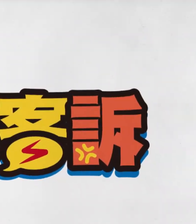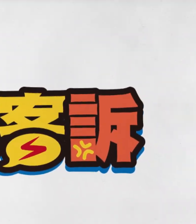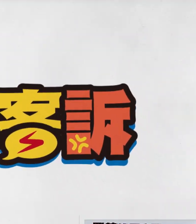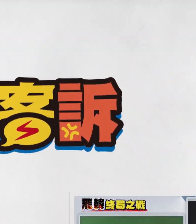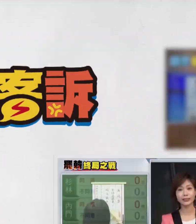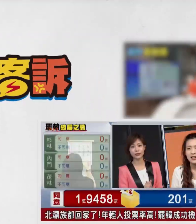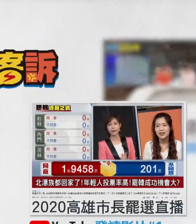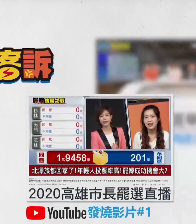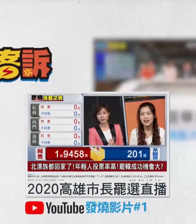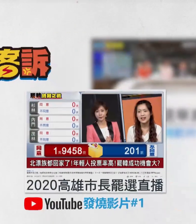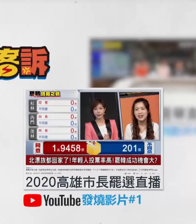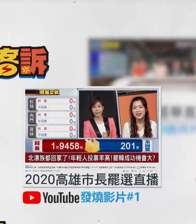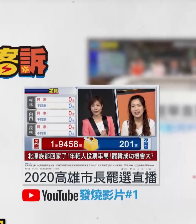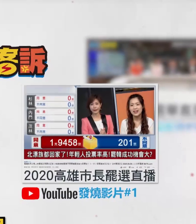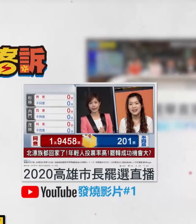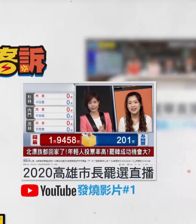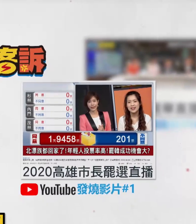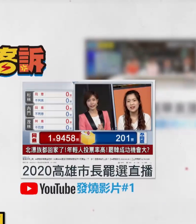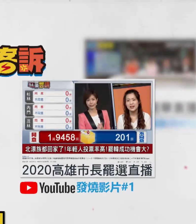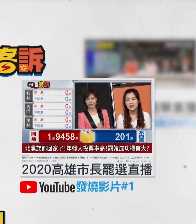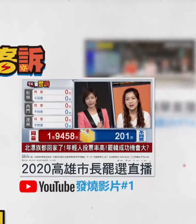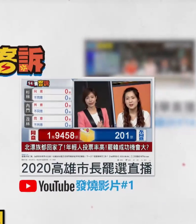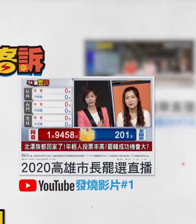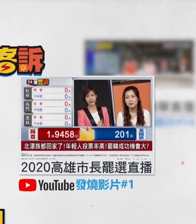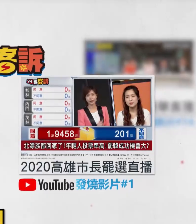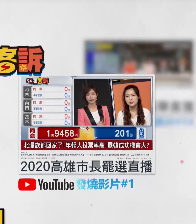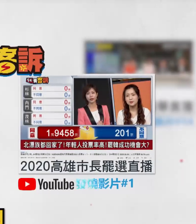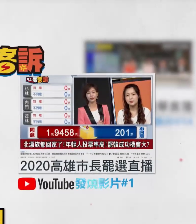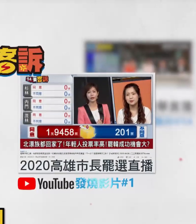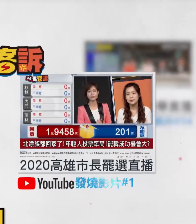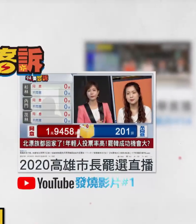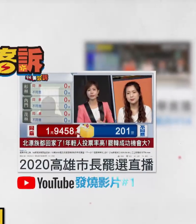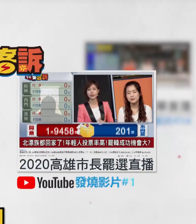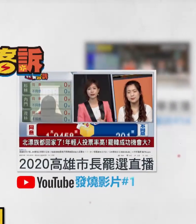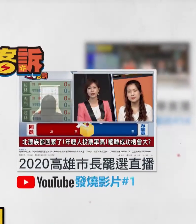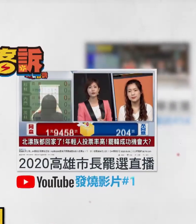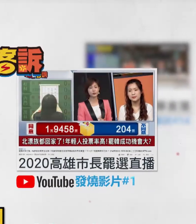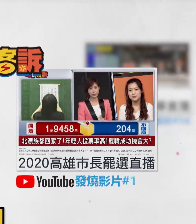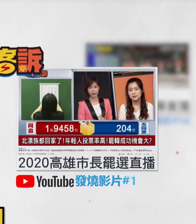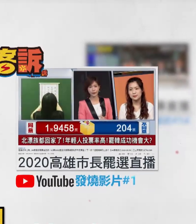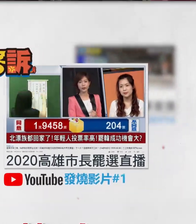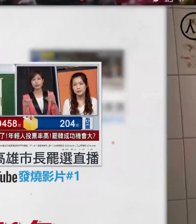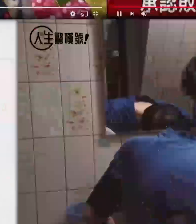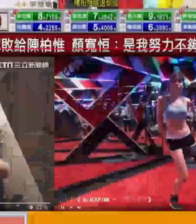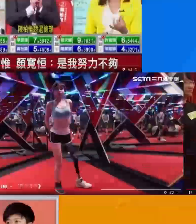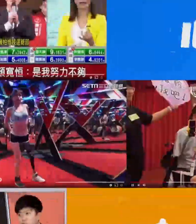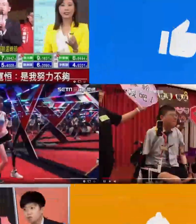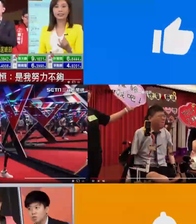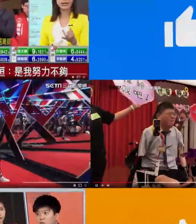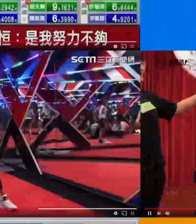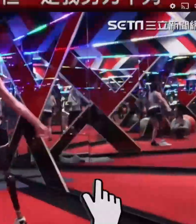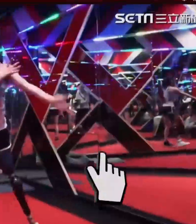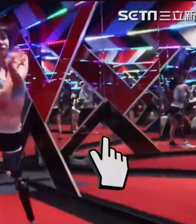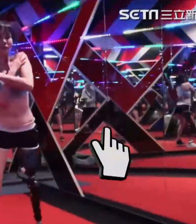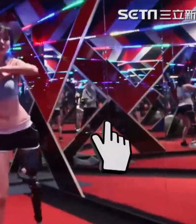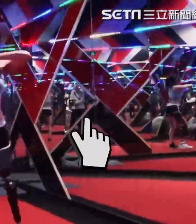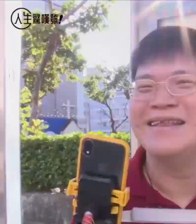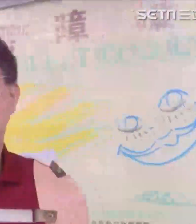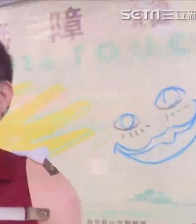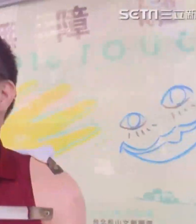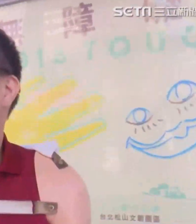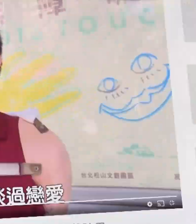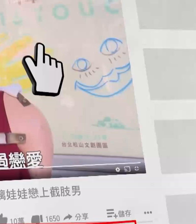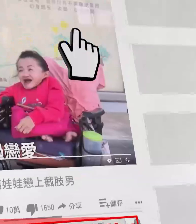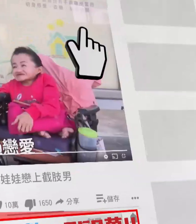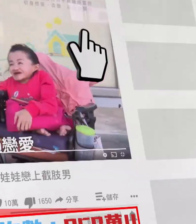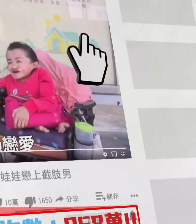九四要客诉，2020台美四次大选蝉联发烧影片第一名。人生惊叹号，台湾最